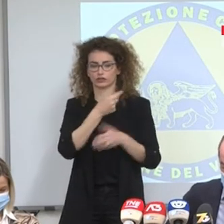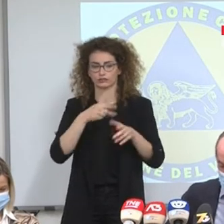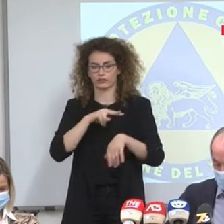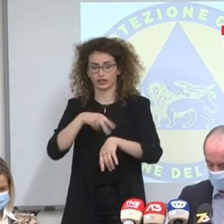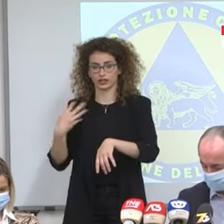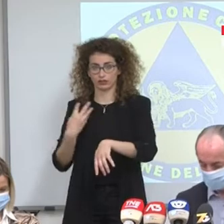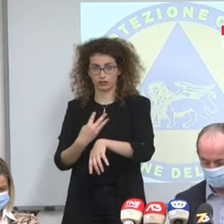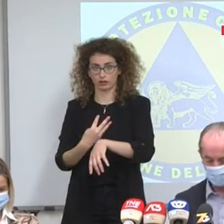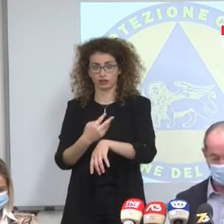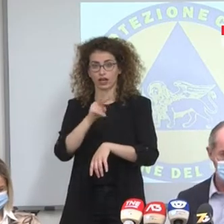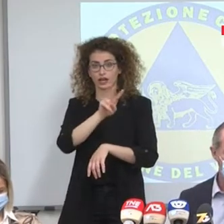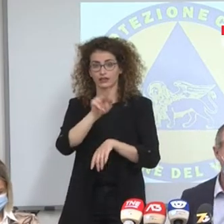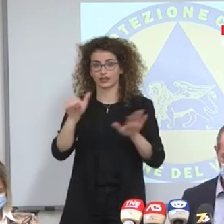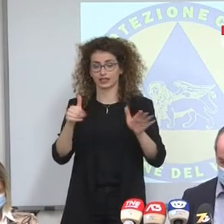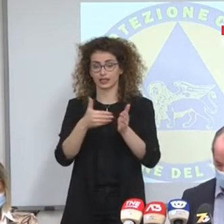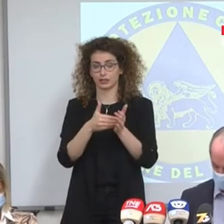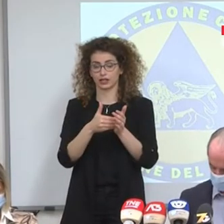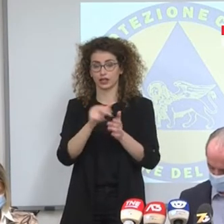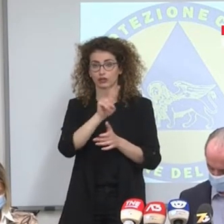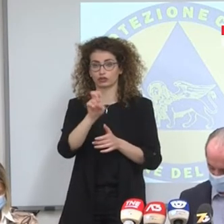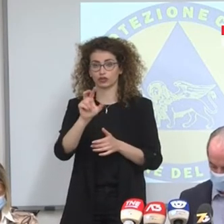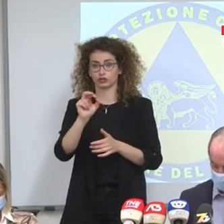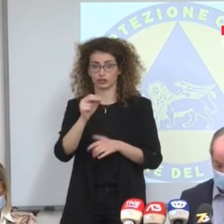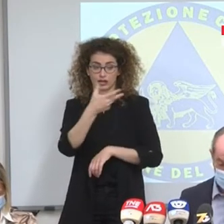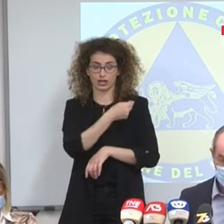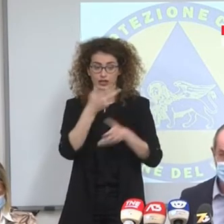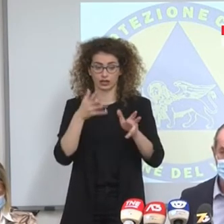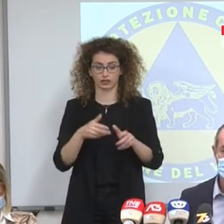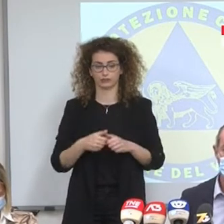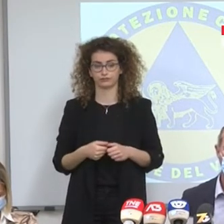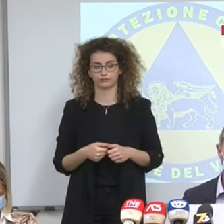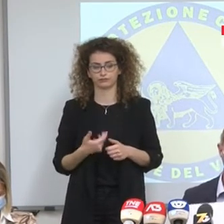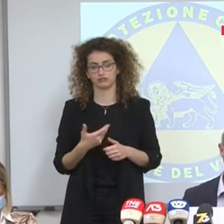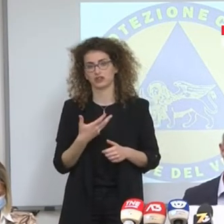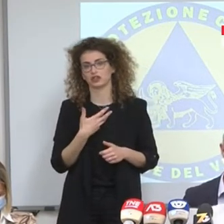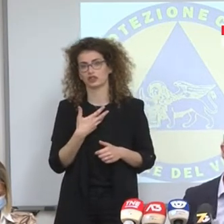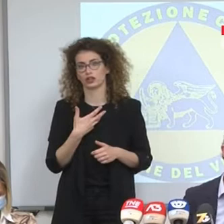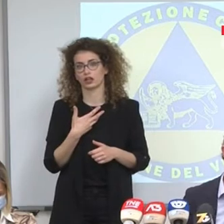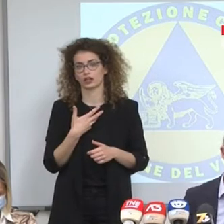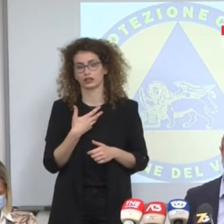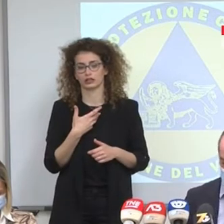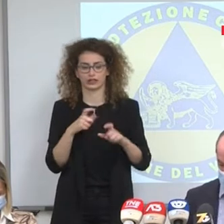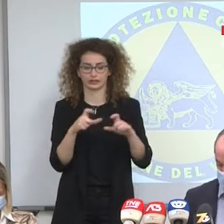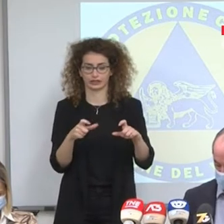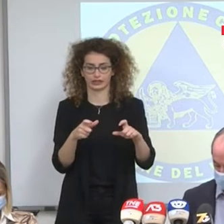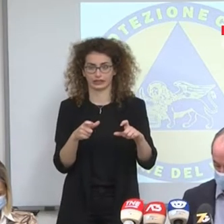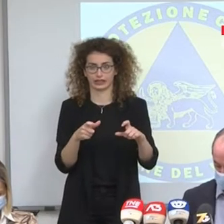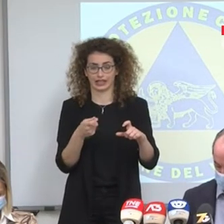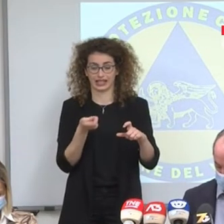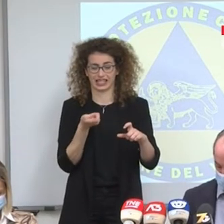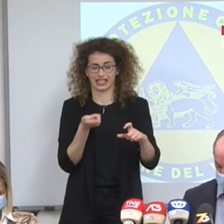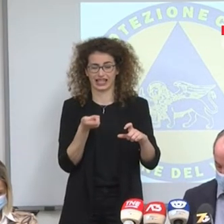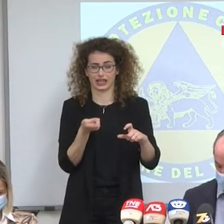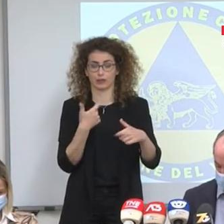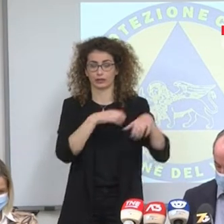fatto 26.230 inoculazioni. Considerate che siamo a secco di vaccini perché abbiamo un magazzino